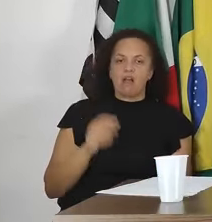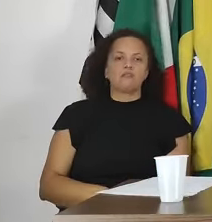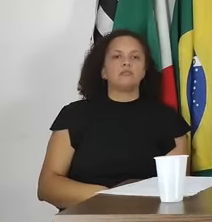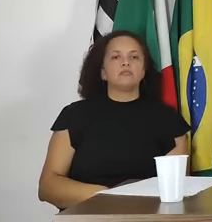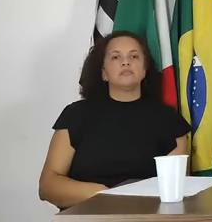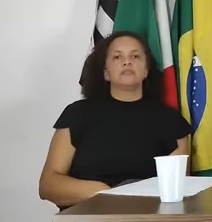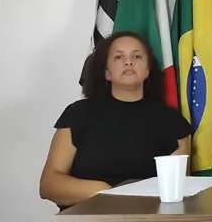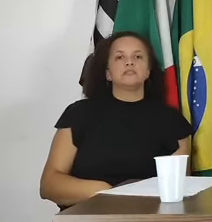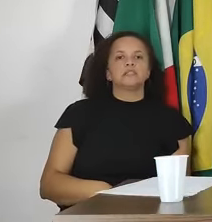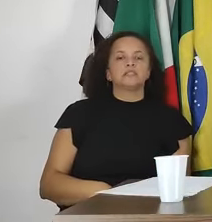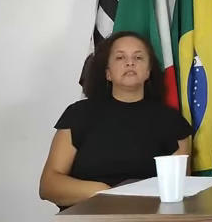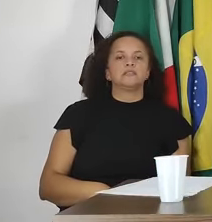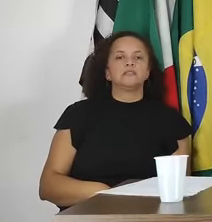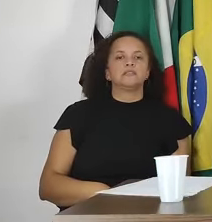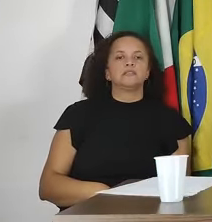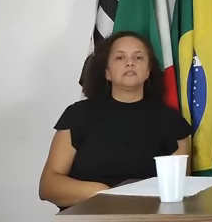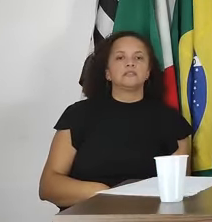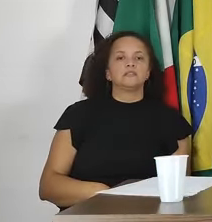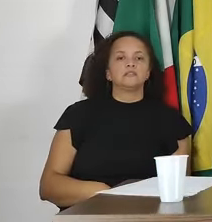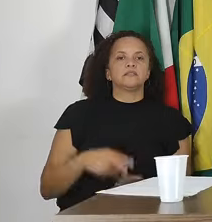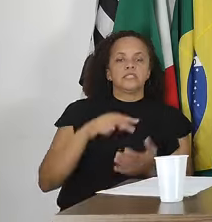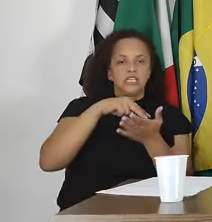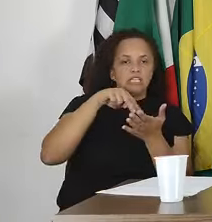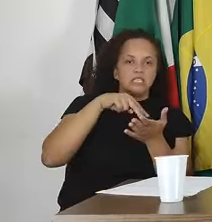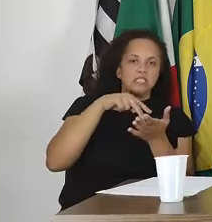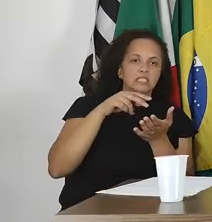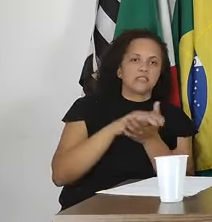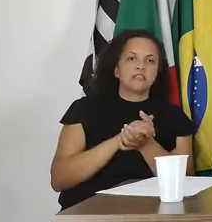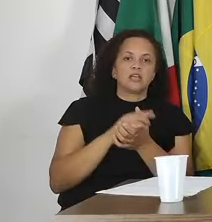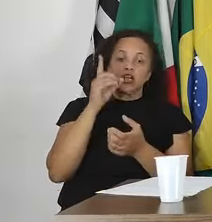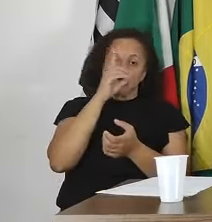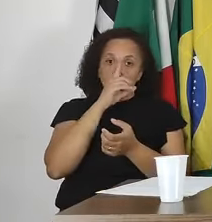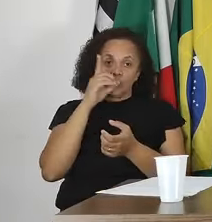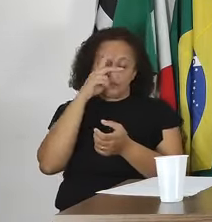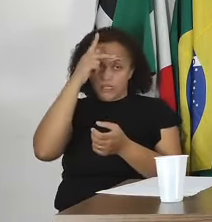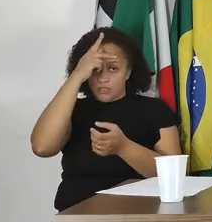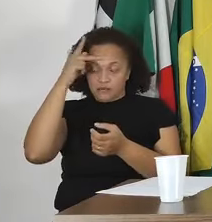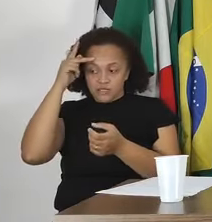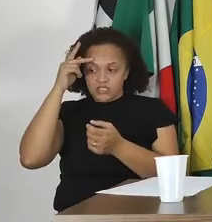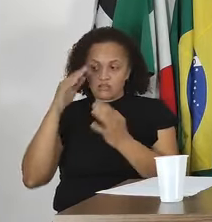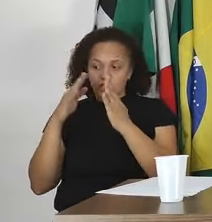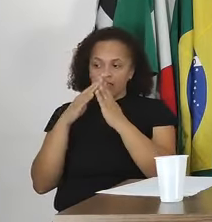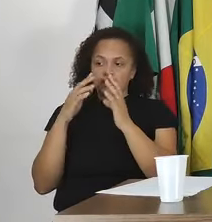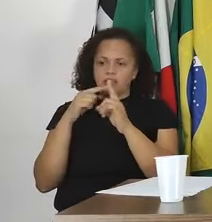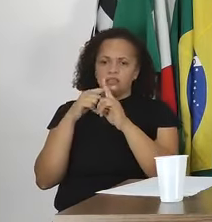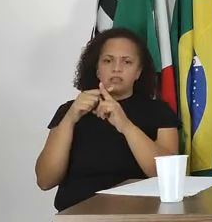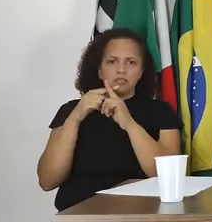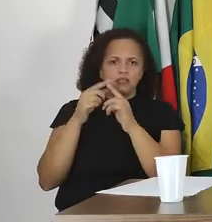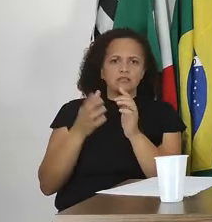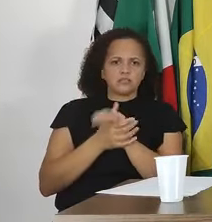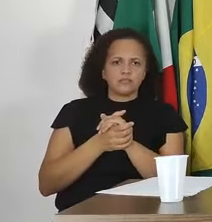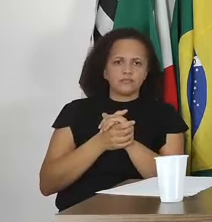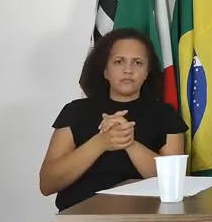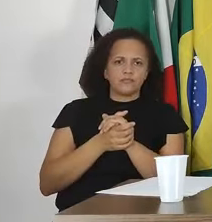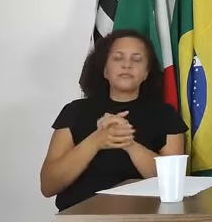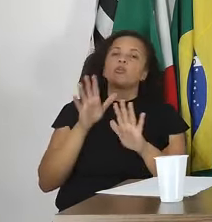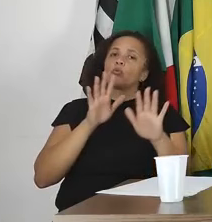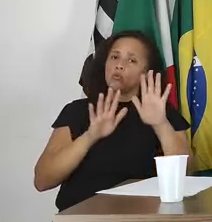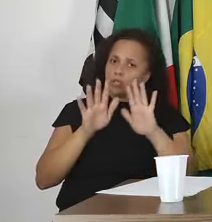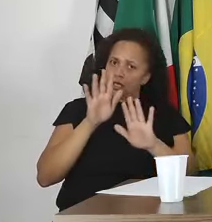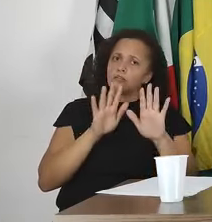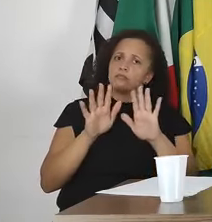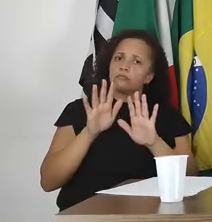dancinha aí nas redes sociais, aí quando chega no domingo a gente vê a pessoa na igreja. Olha, toma